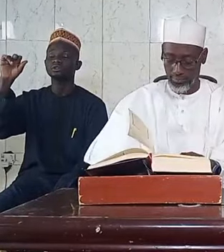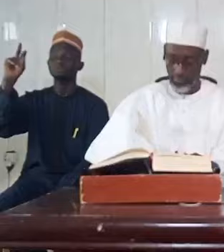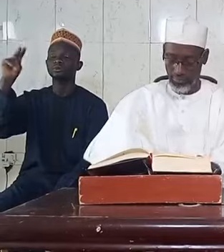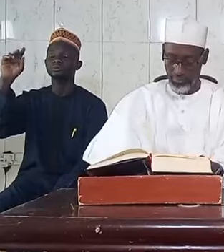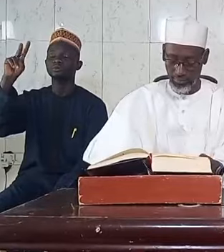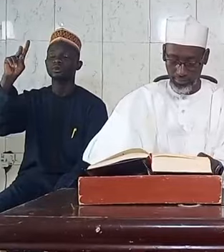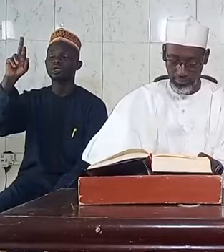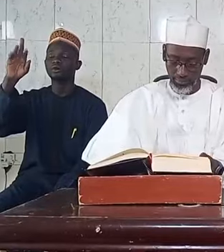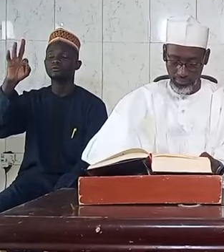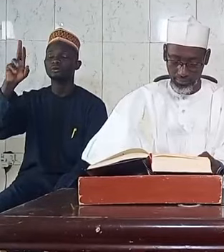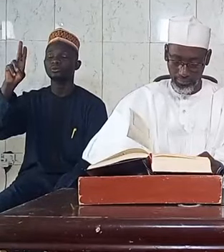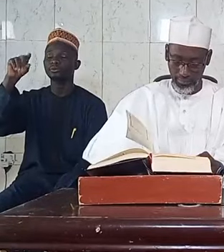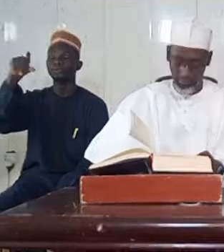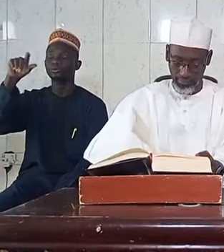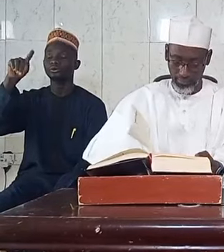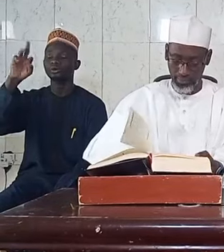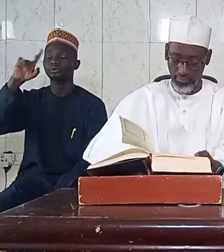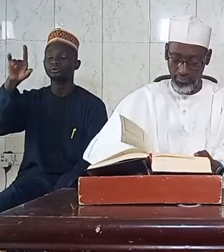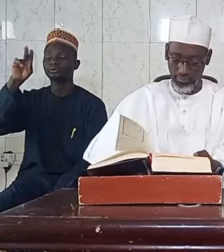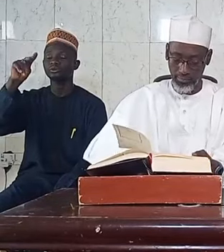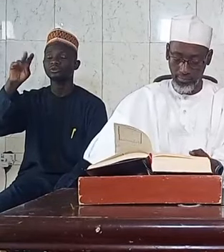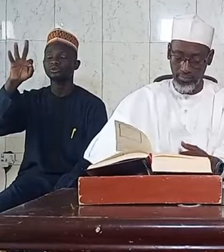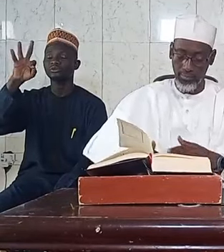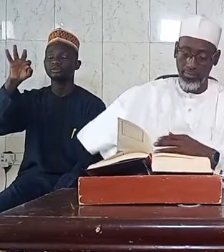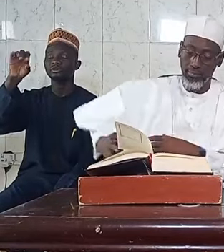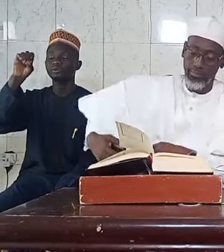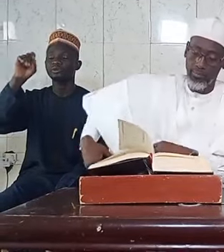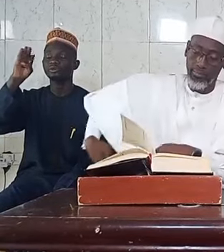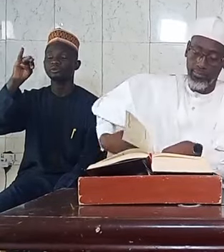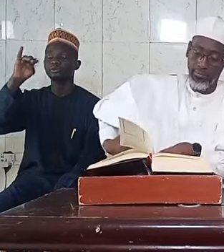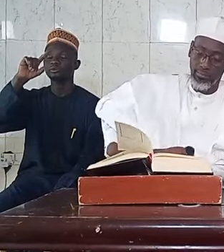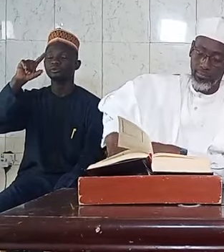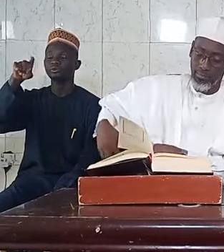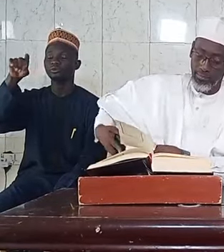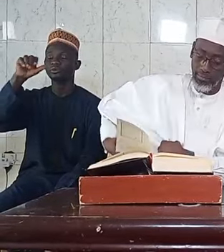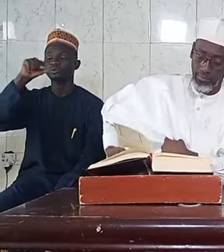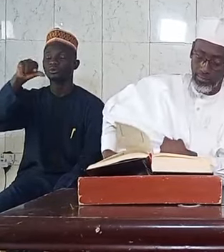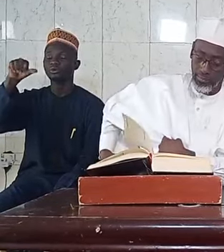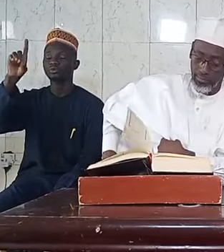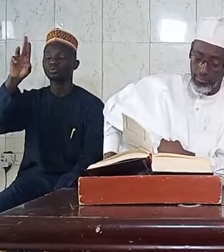والذين كفروا يقاتلون في سبيل